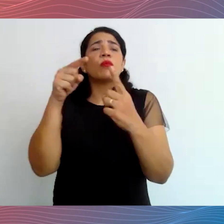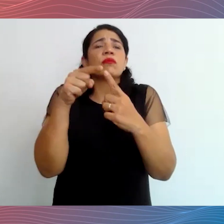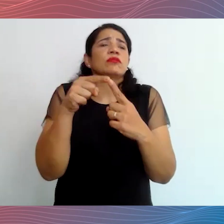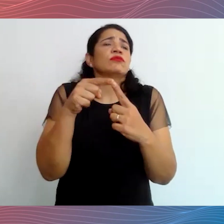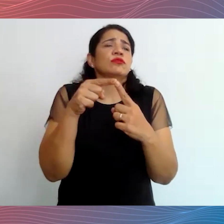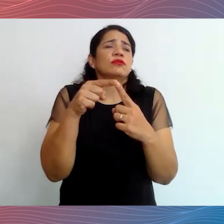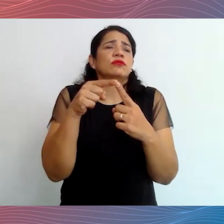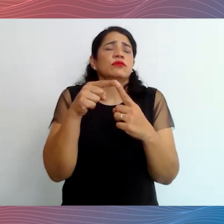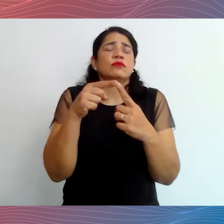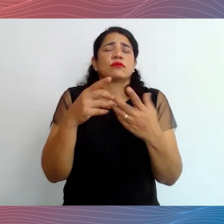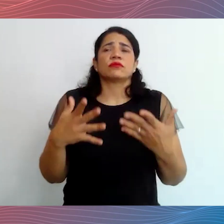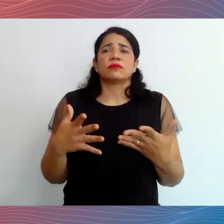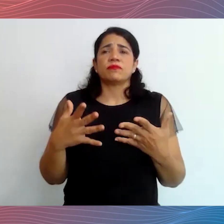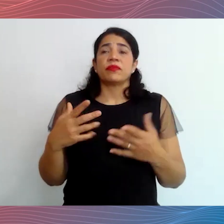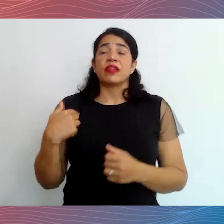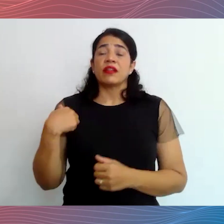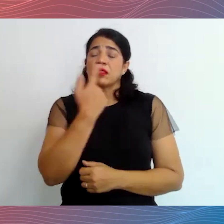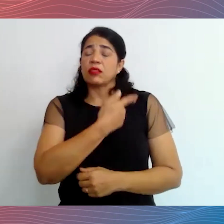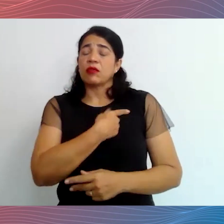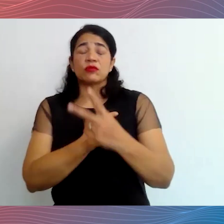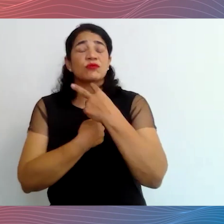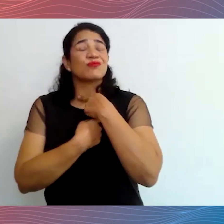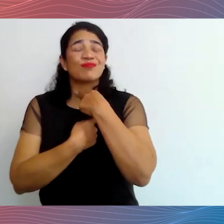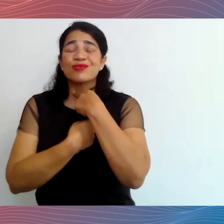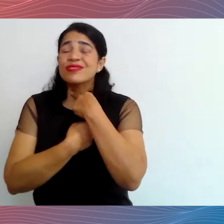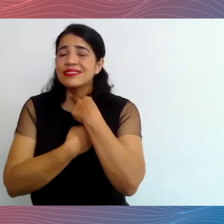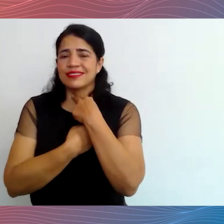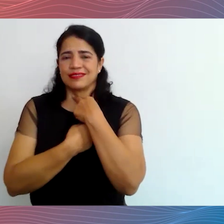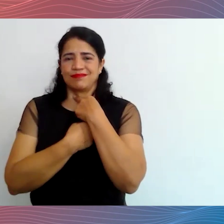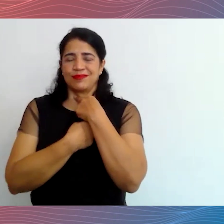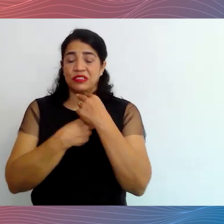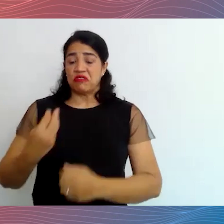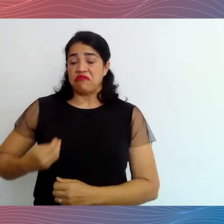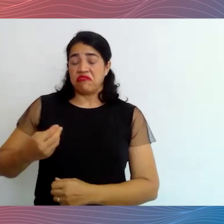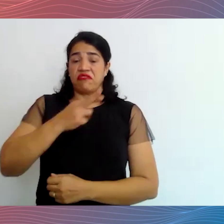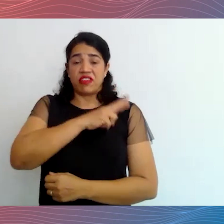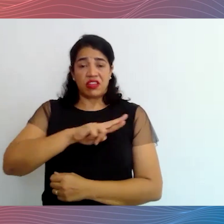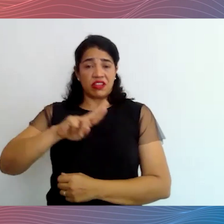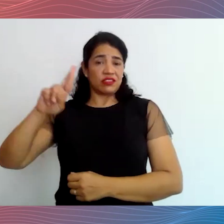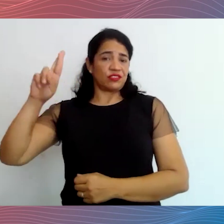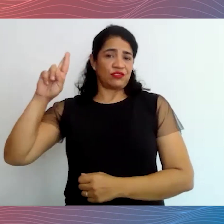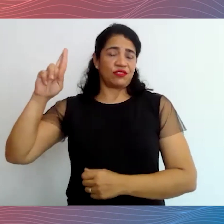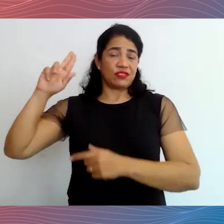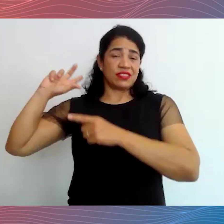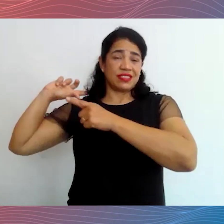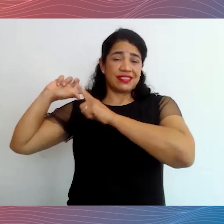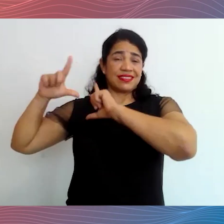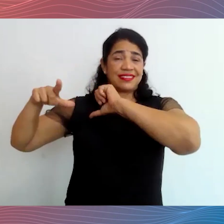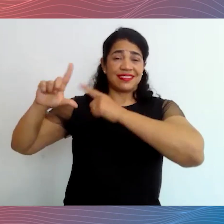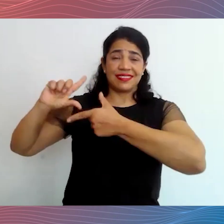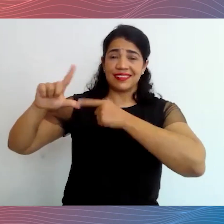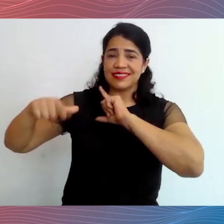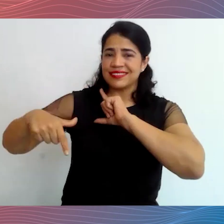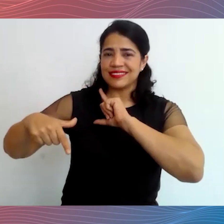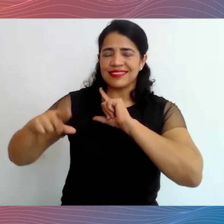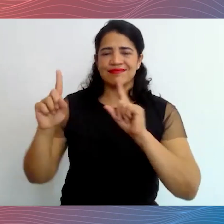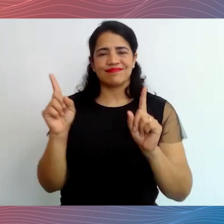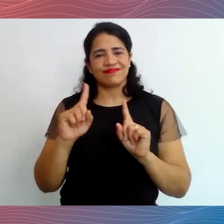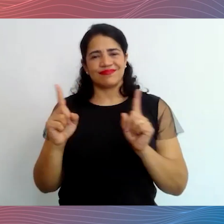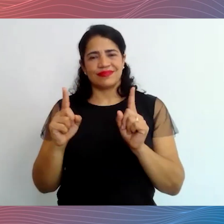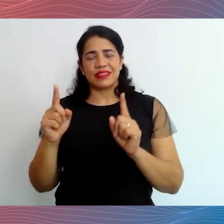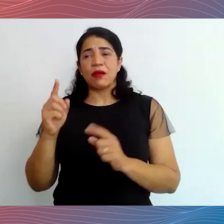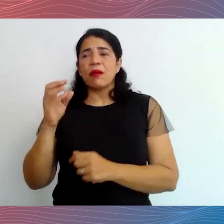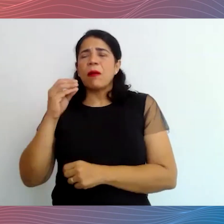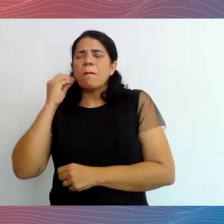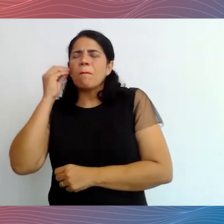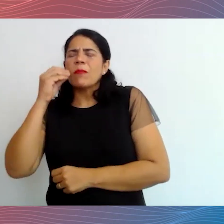vida religiosa da igreja convencional, tradicional. Vamos aproveitar, queridos irmãos e irmãs, essa ferramenta